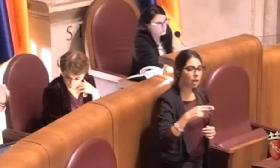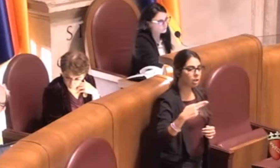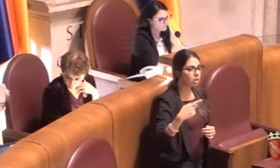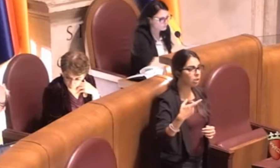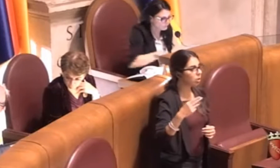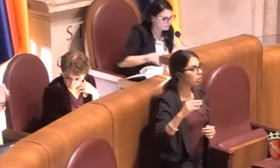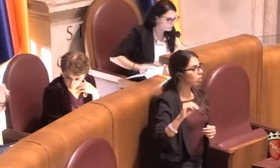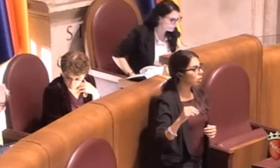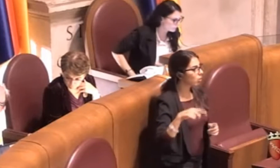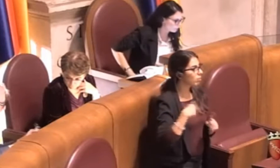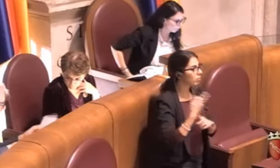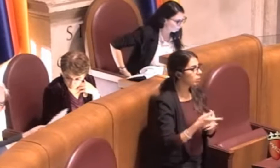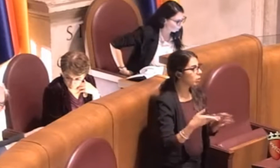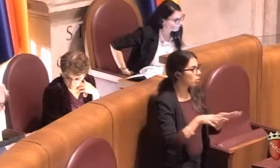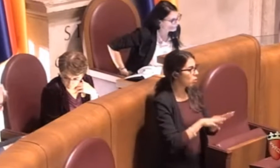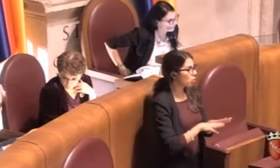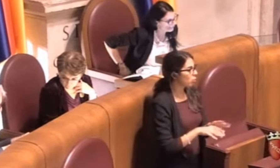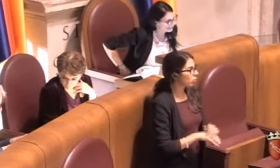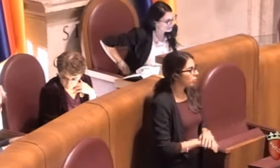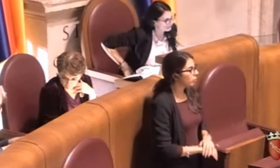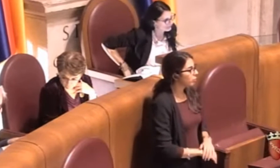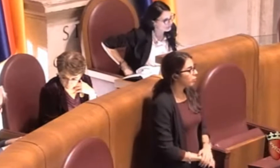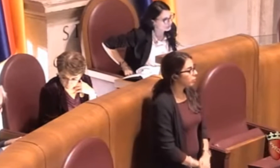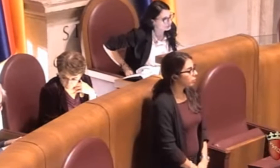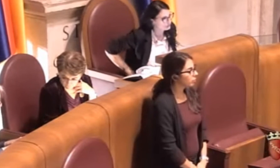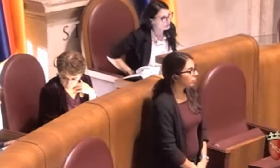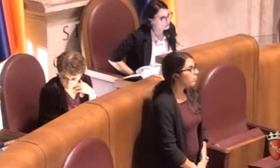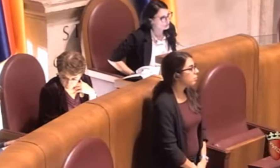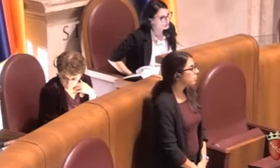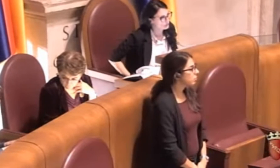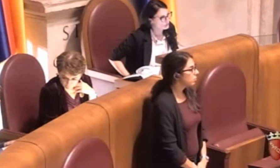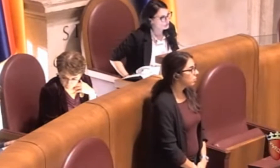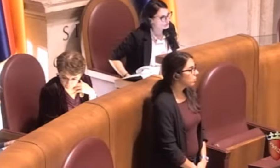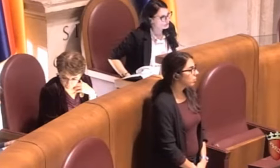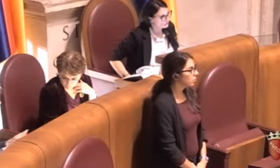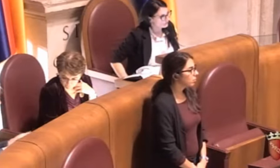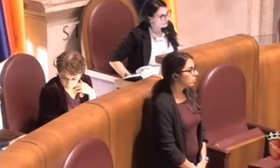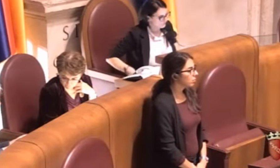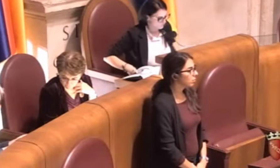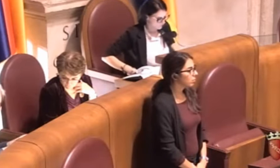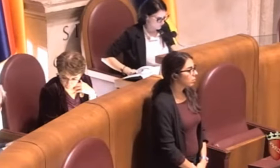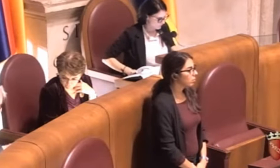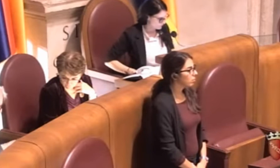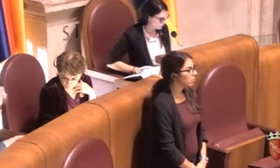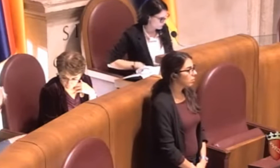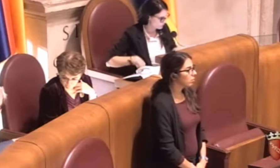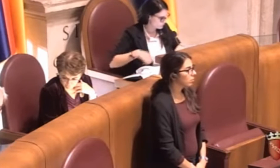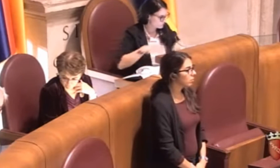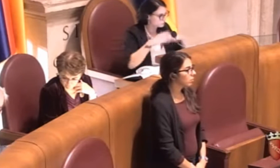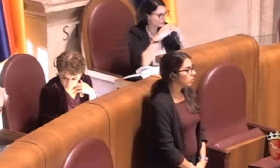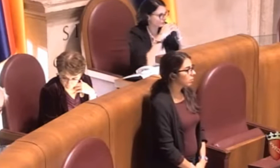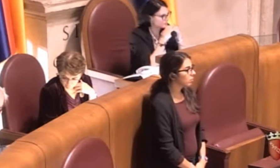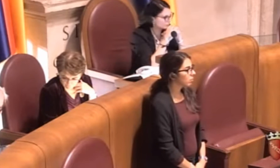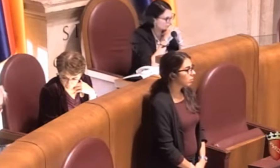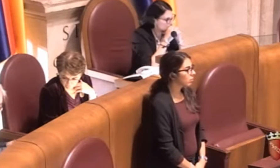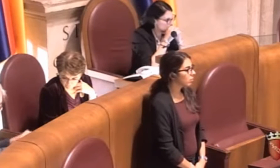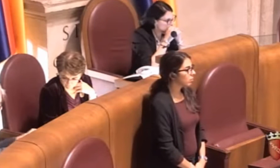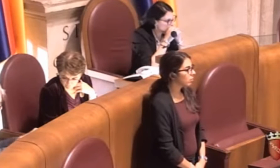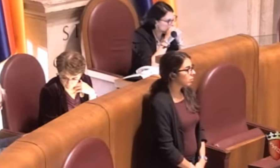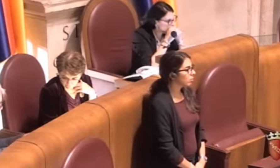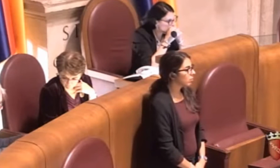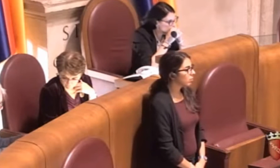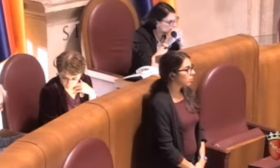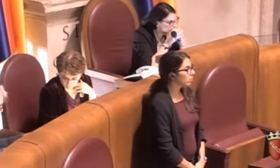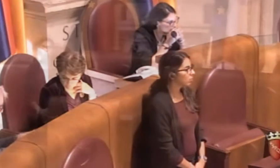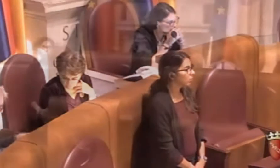Grazie Presidente. Io credo che fosse assolutamente doveroso esprimere la nostra solidarietà in maniera trasversale